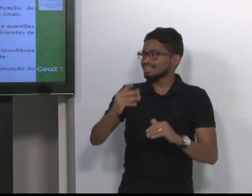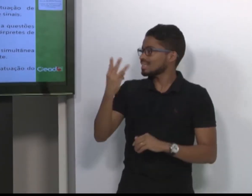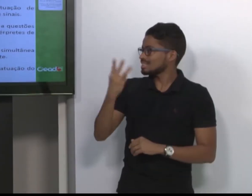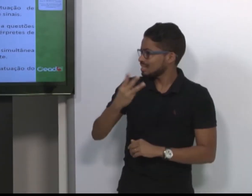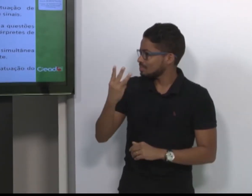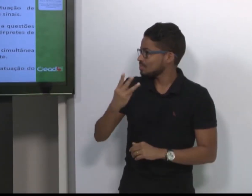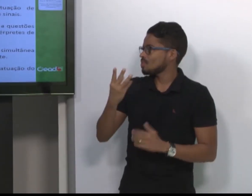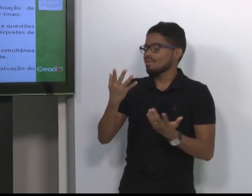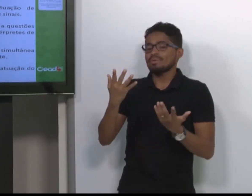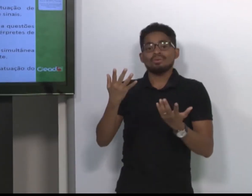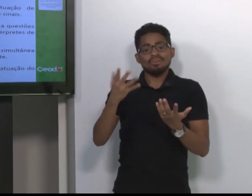Terceiro item.